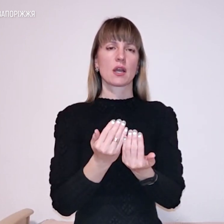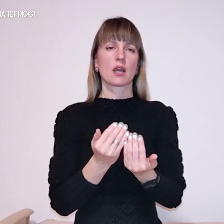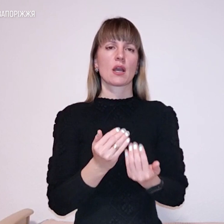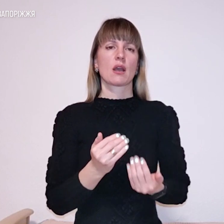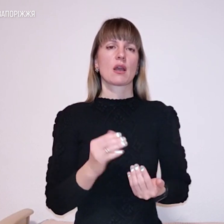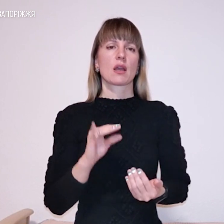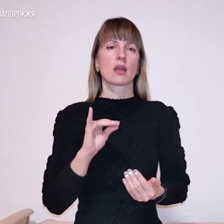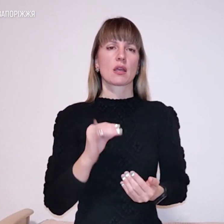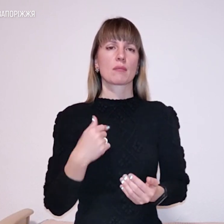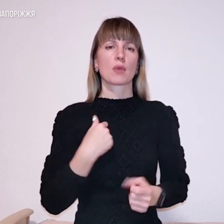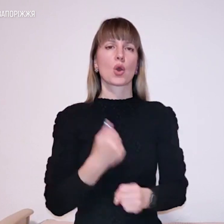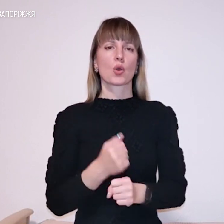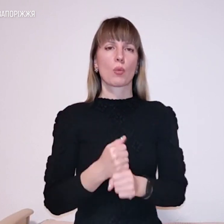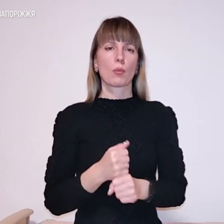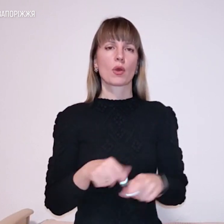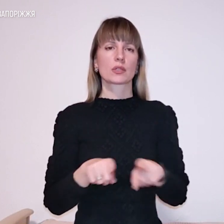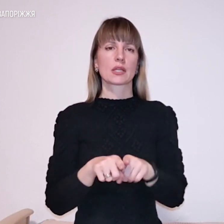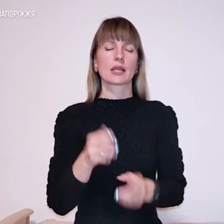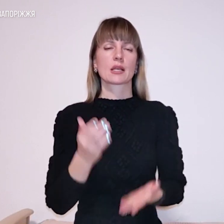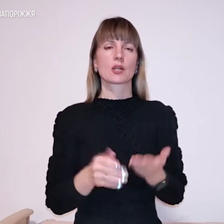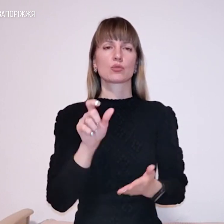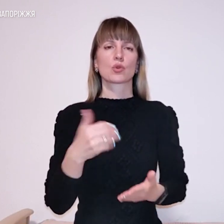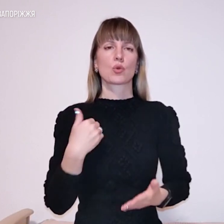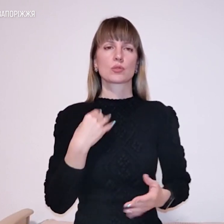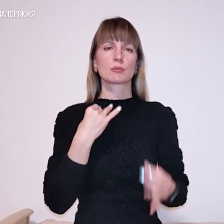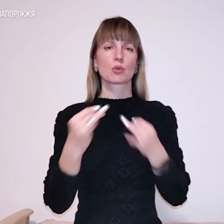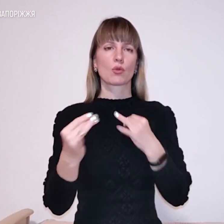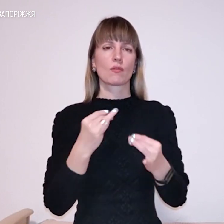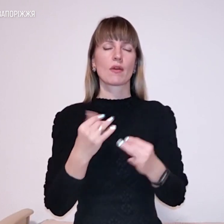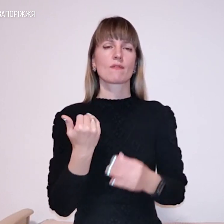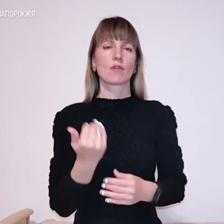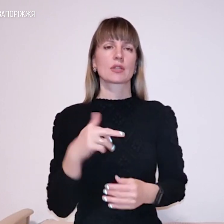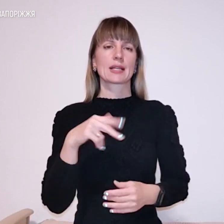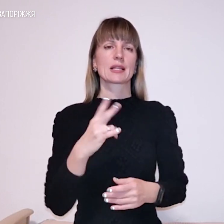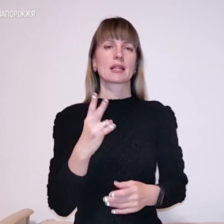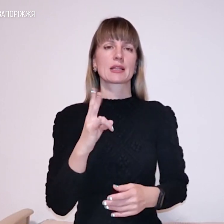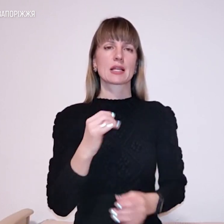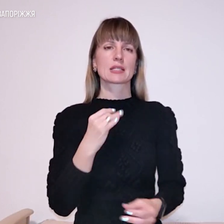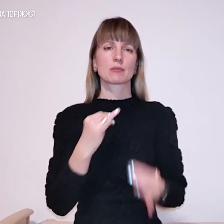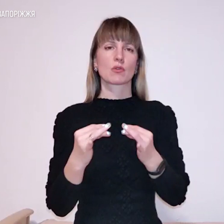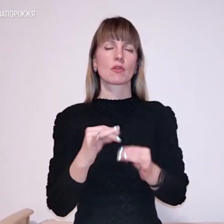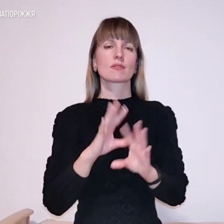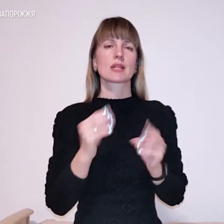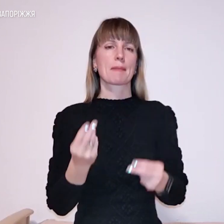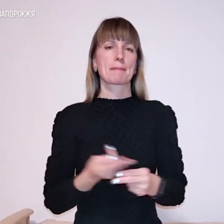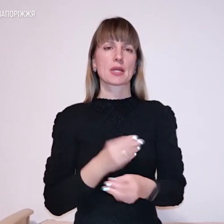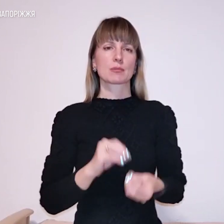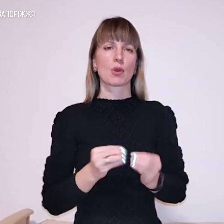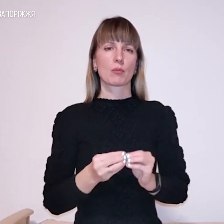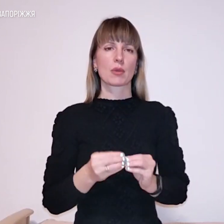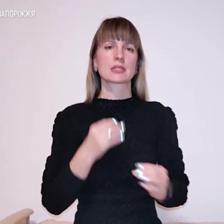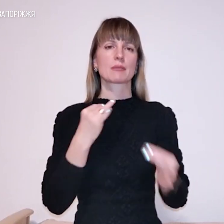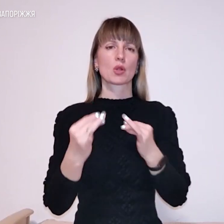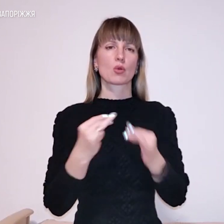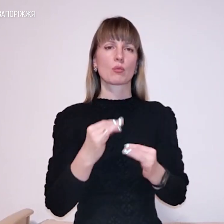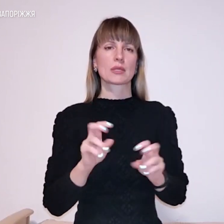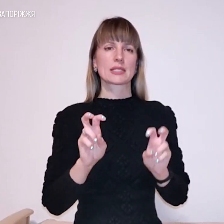Ну, ми робимо такі, якщо людина хоче спілкуватися. Вона йде на спілкування. Взагалі без проблем. Спілкуємось, сидимо, п'ємо